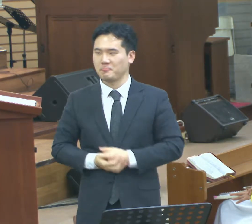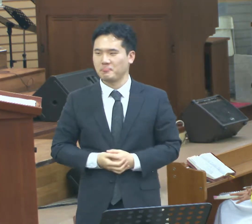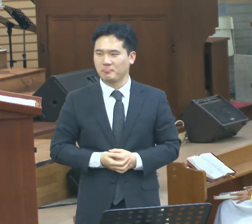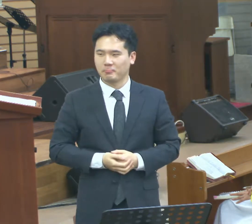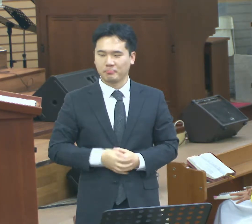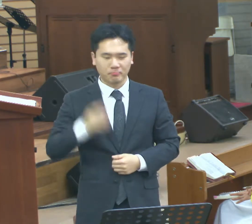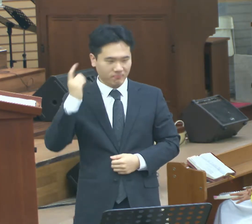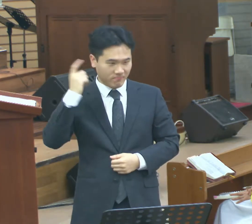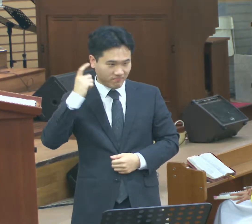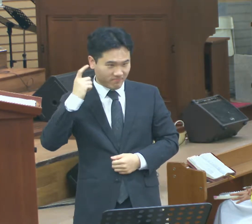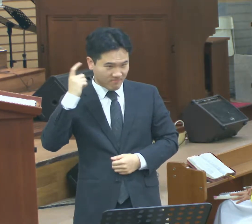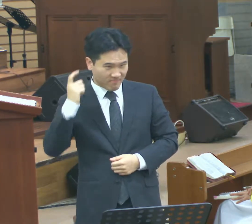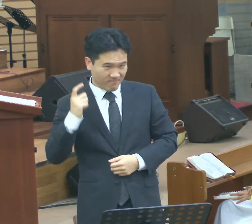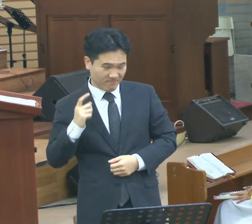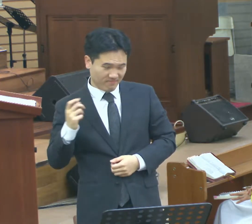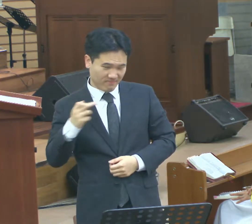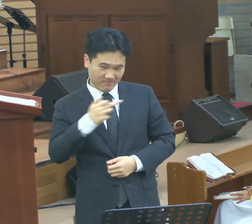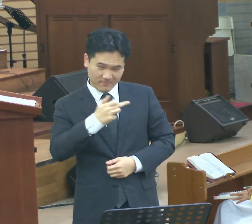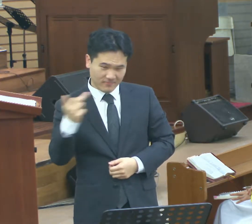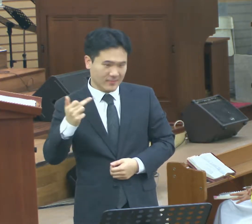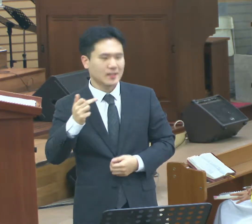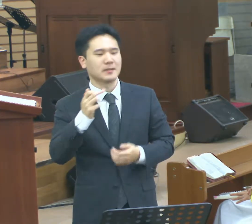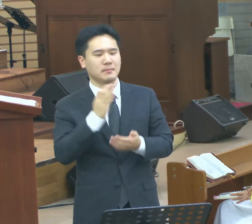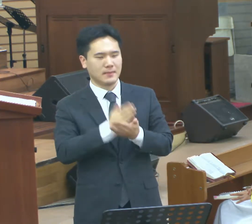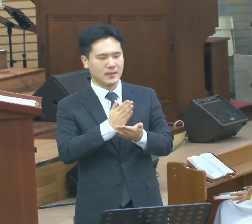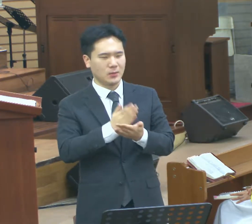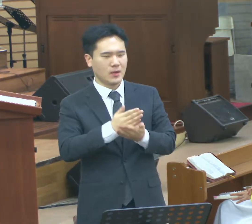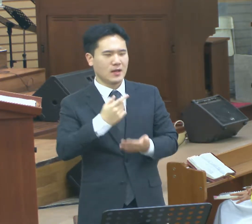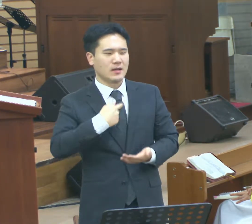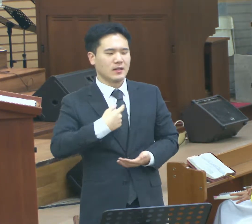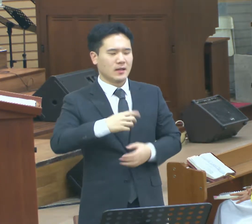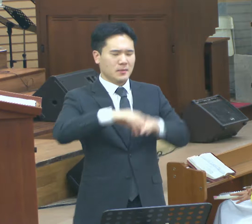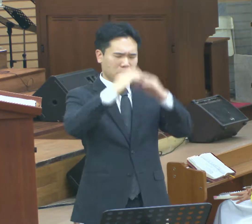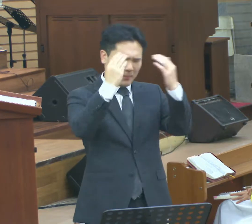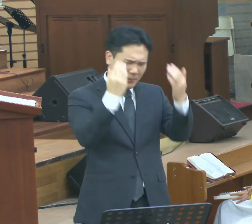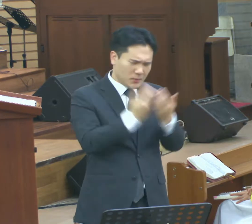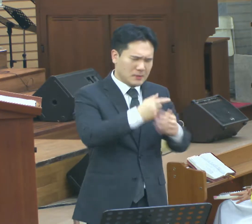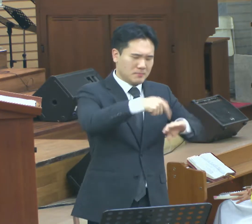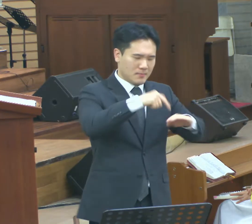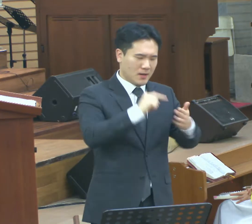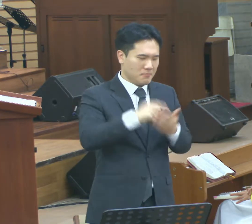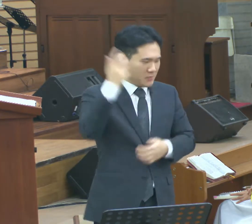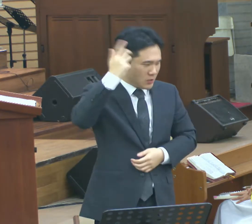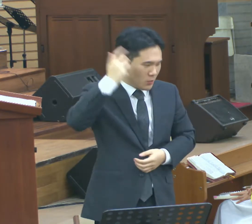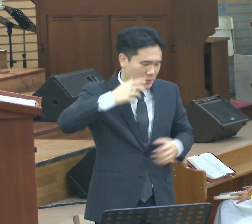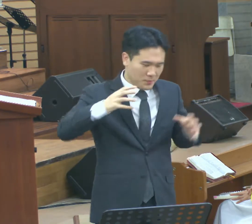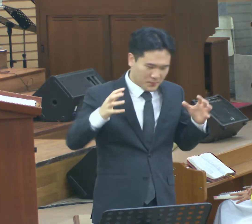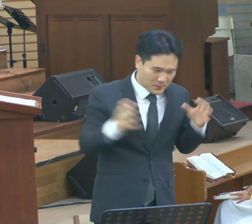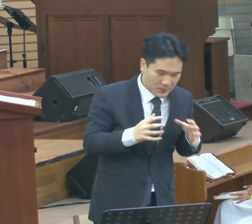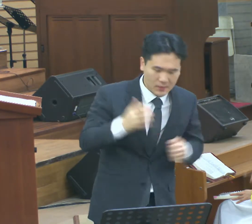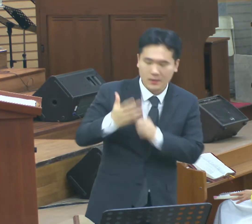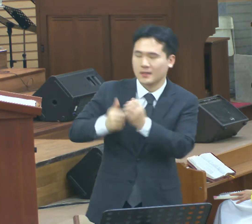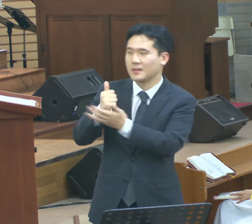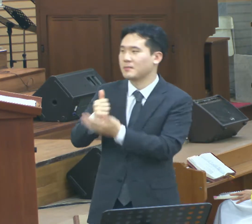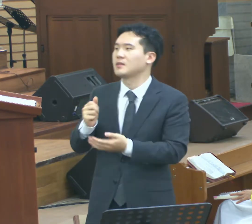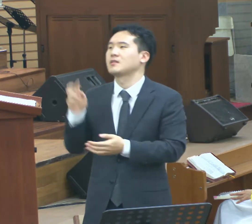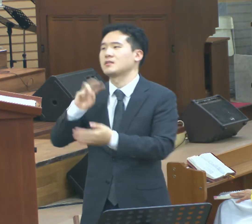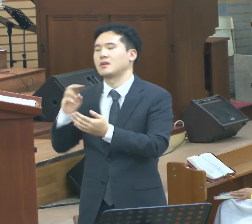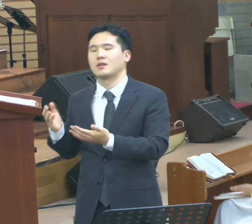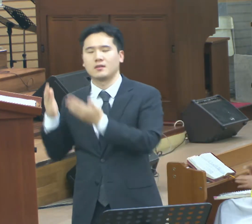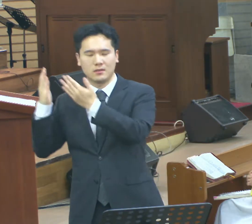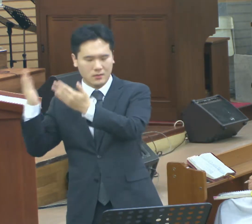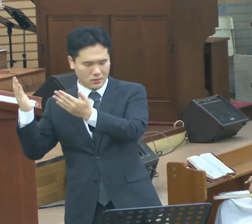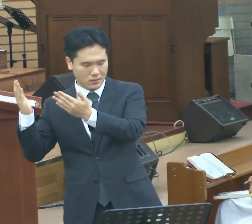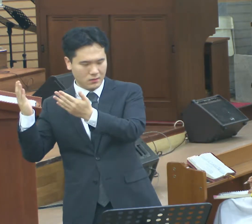소리만 크지 않고 내 혼과 영과 모든 것을 합쳐서 하나님을 노래하는 거예요. 그때 하나님께서